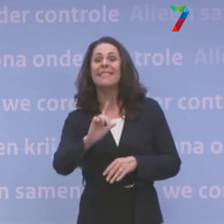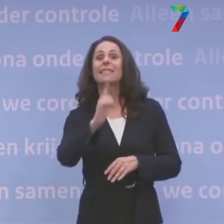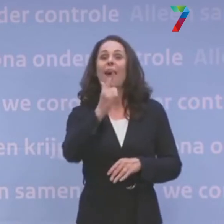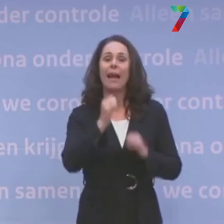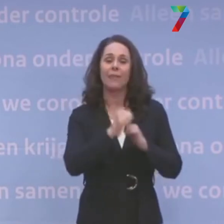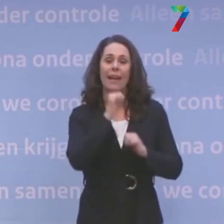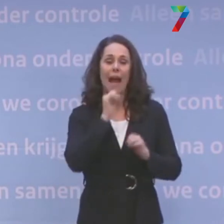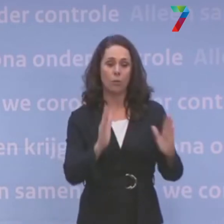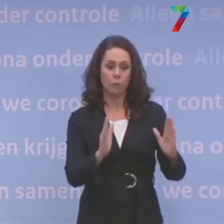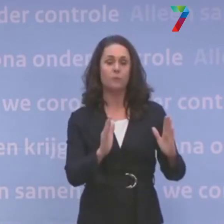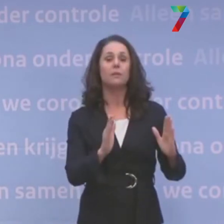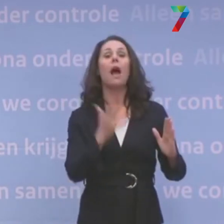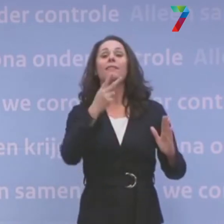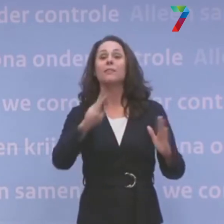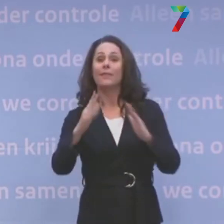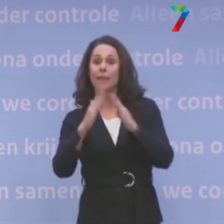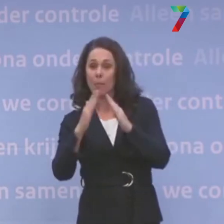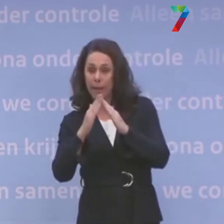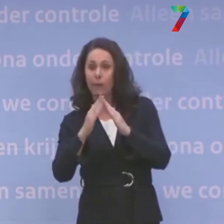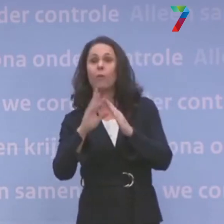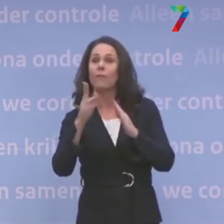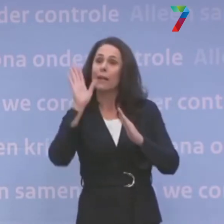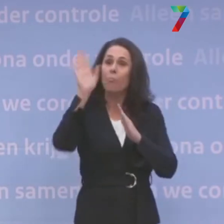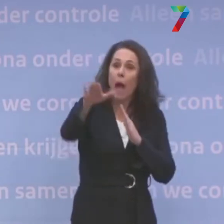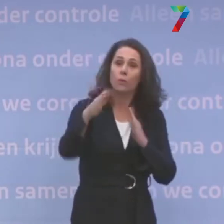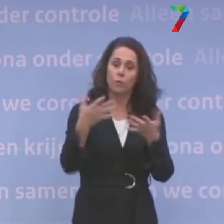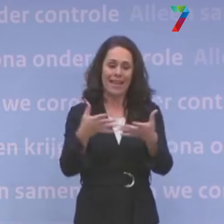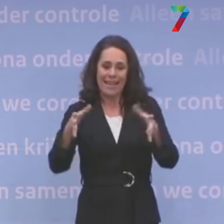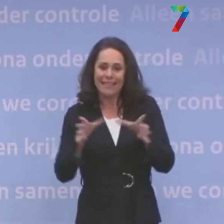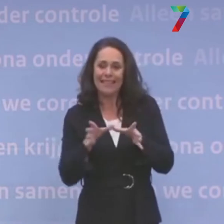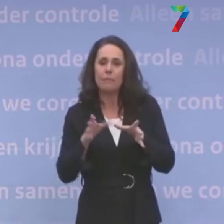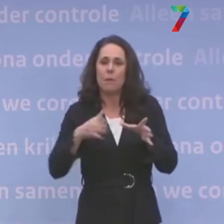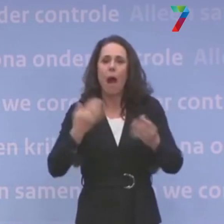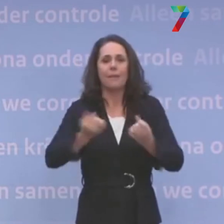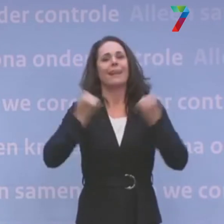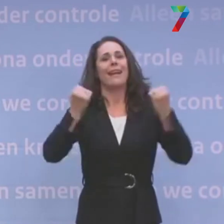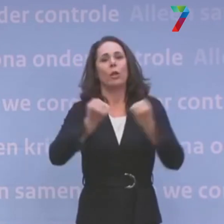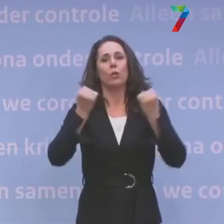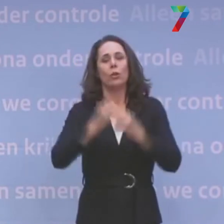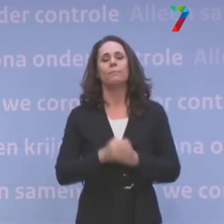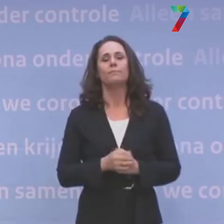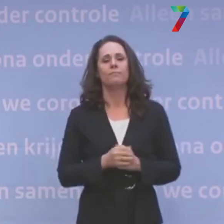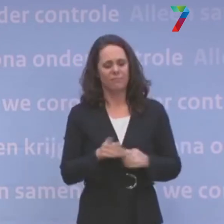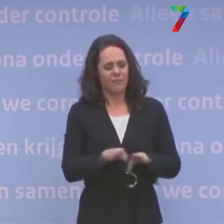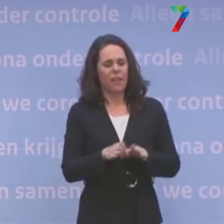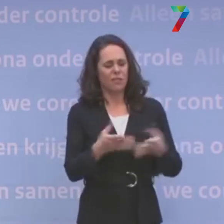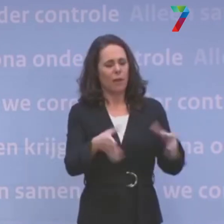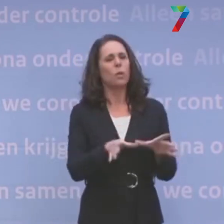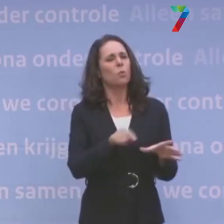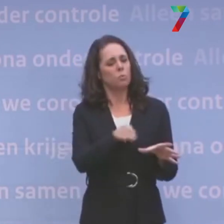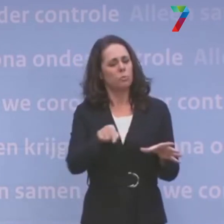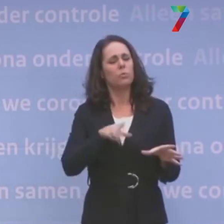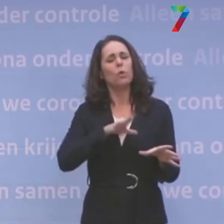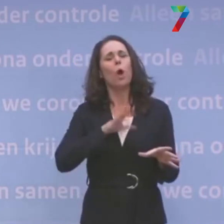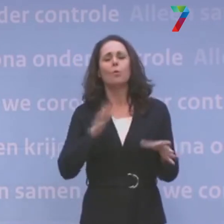vanaf 28 april weer in de buitenlucht in teamverband mogen trainen. Dat is de groep die nu ook als het ware